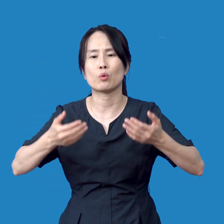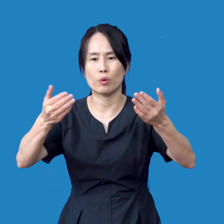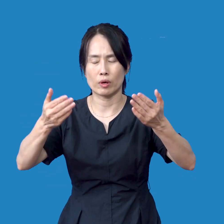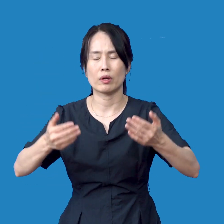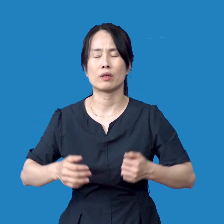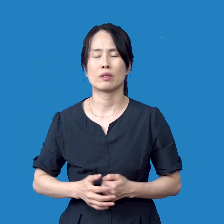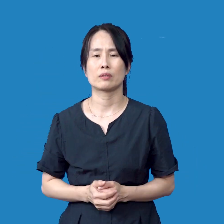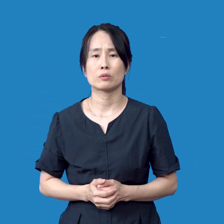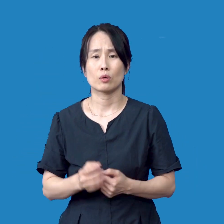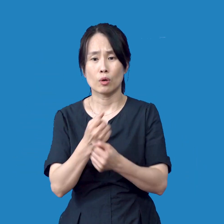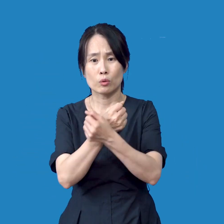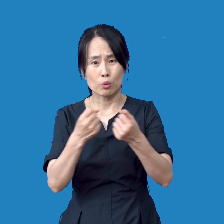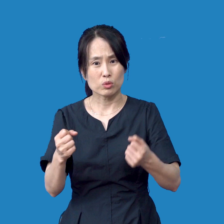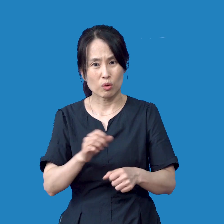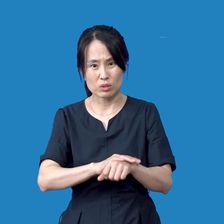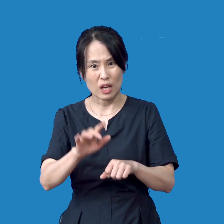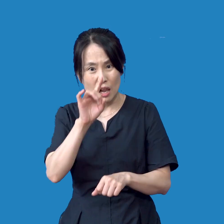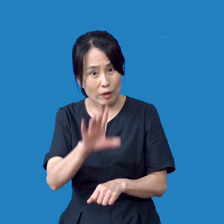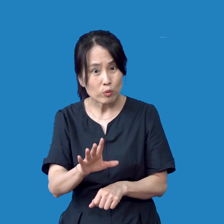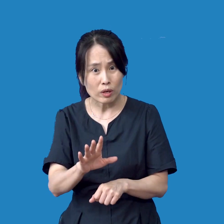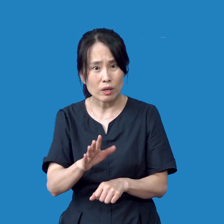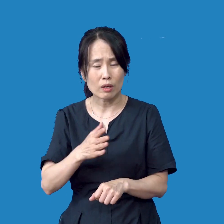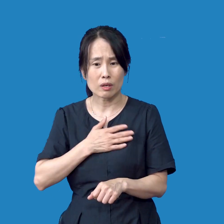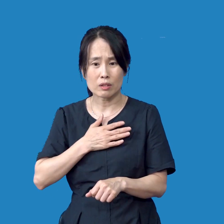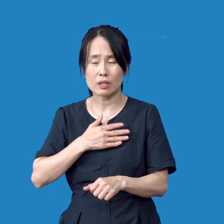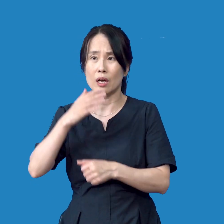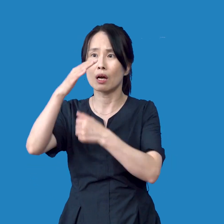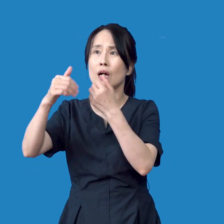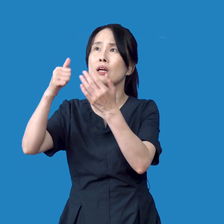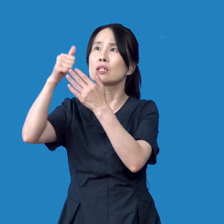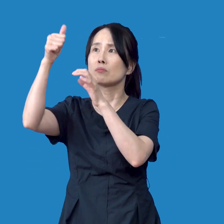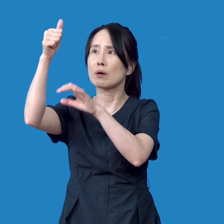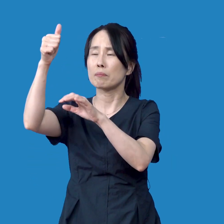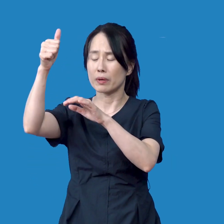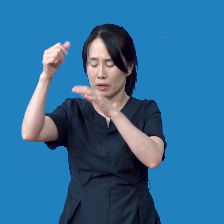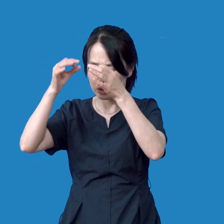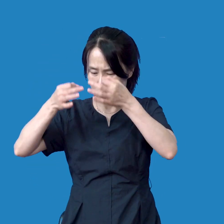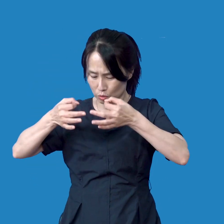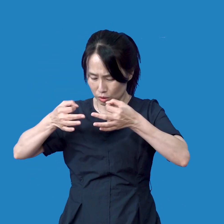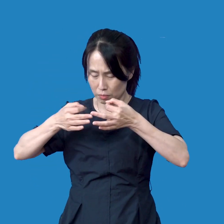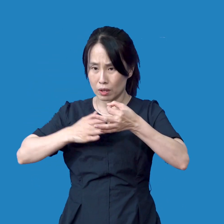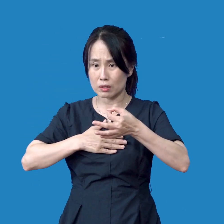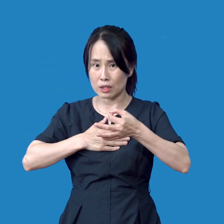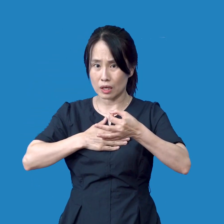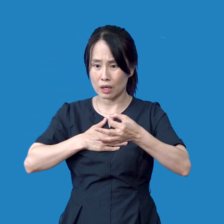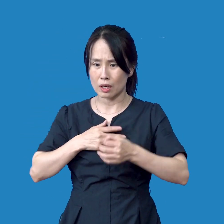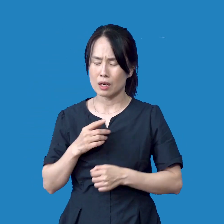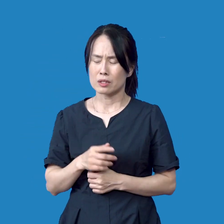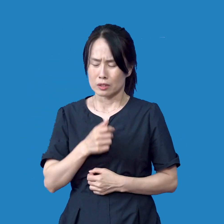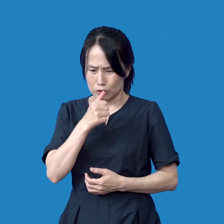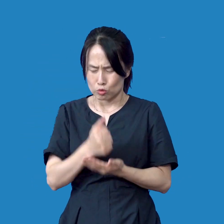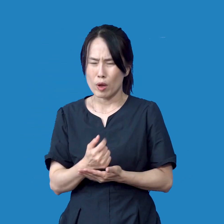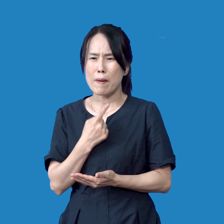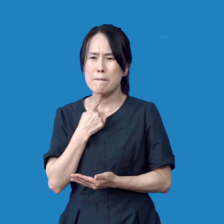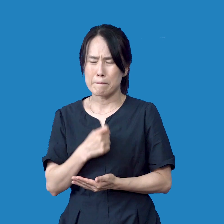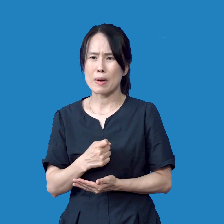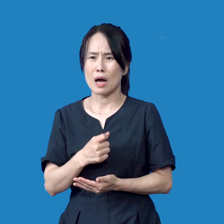됩니까? 하나님 앞에서 나 자신을 한번 바라보십시오. 내가 얼마나